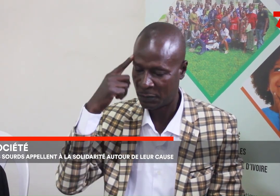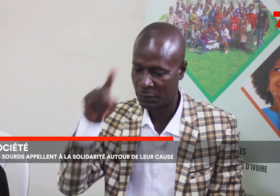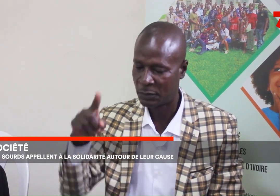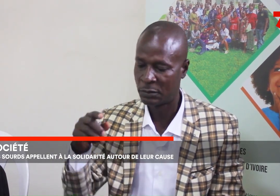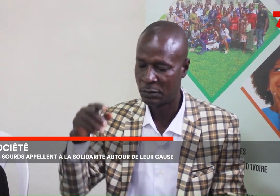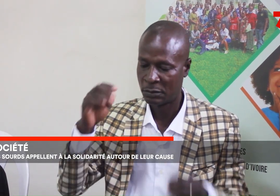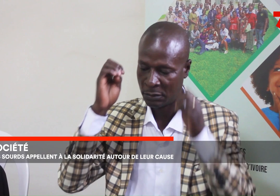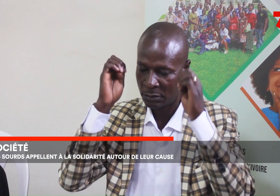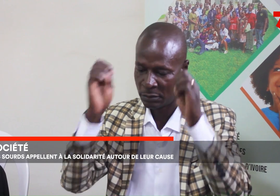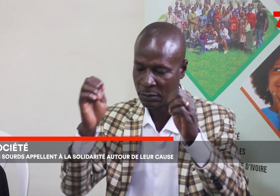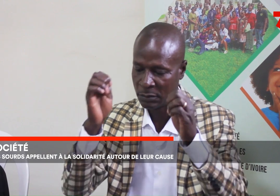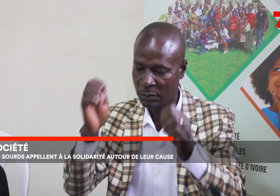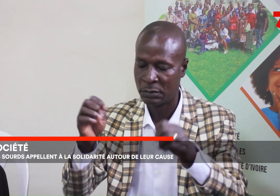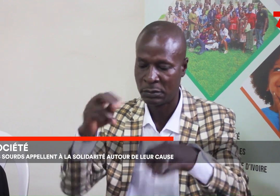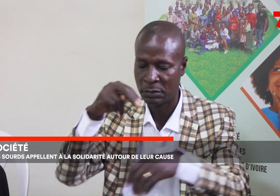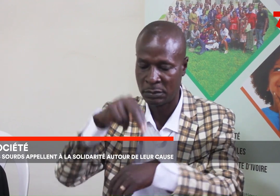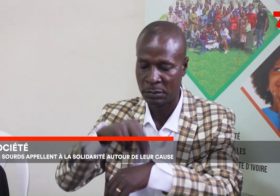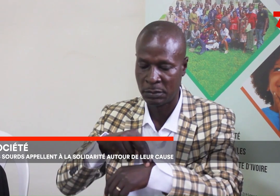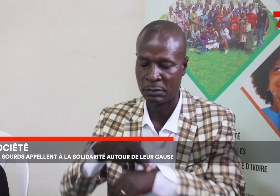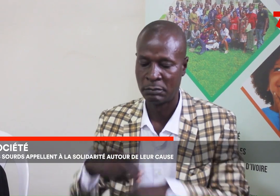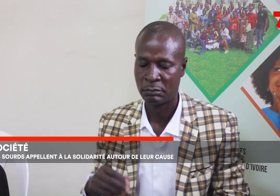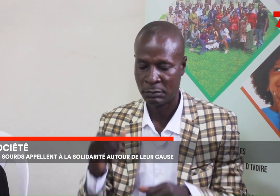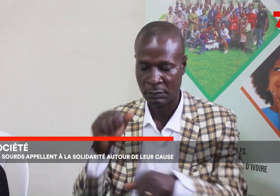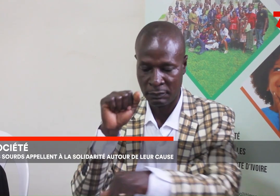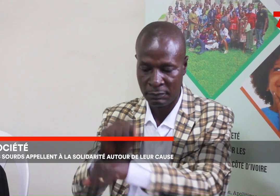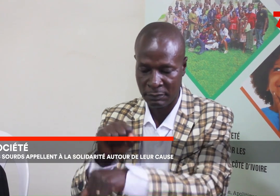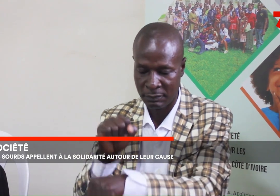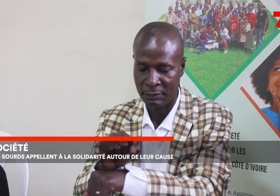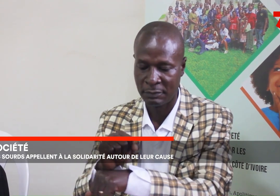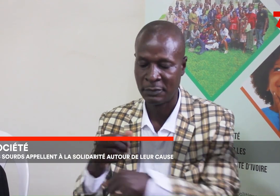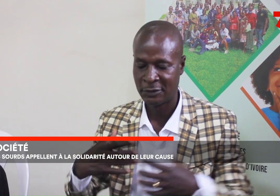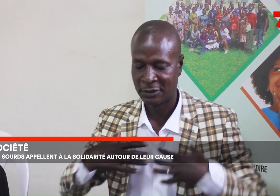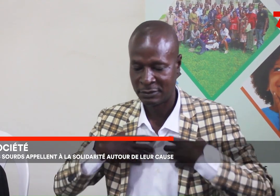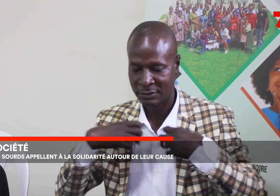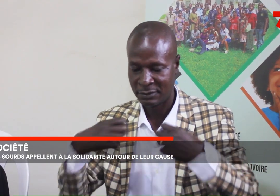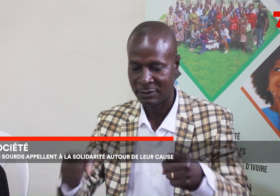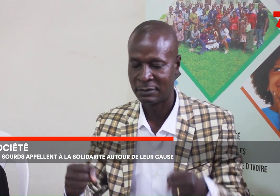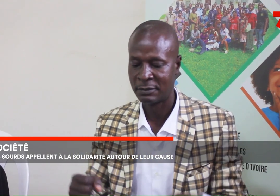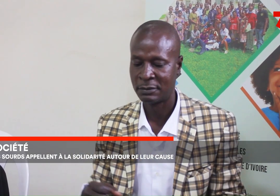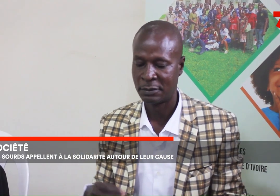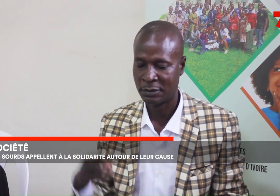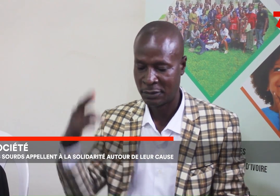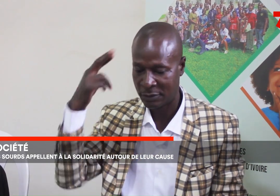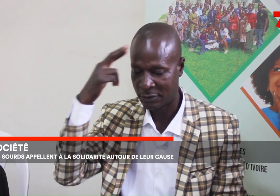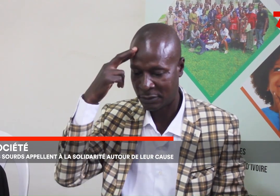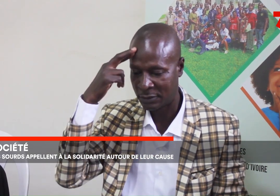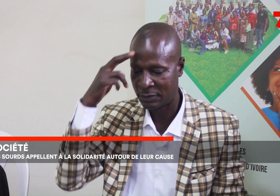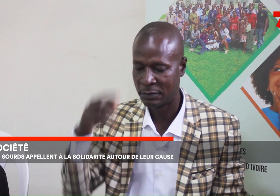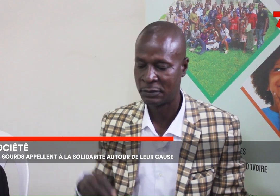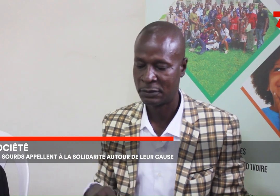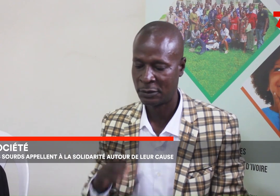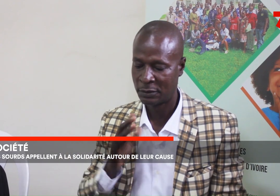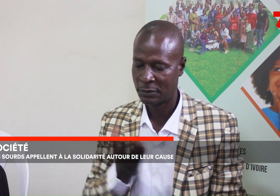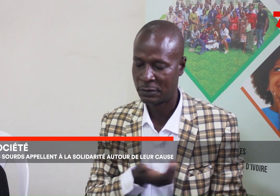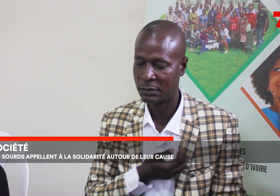Notamment en matière d'éducation, d'emploi, de santé